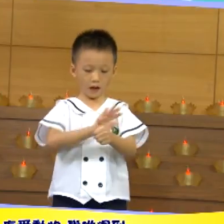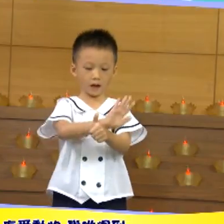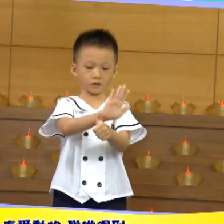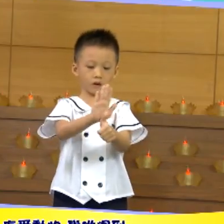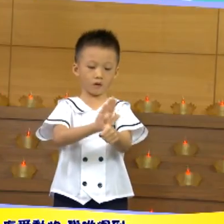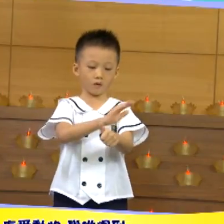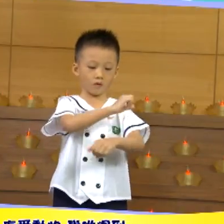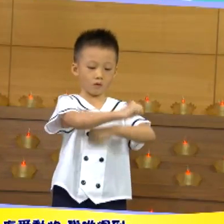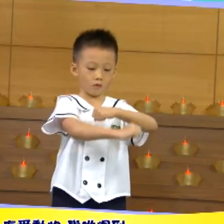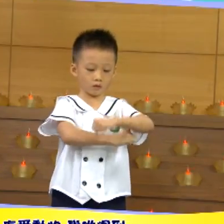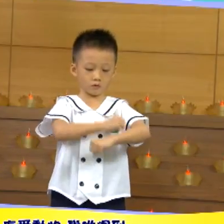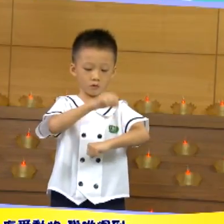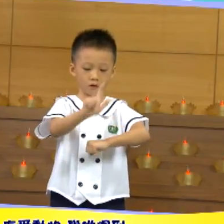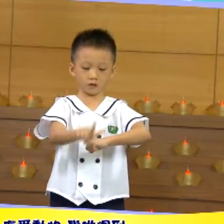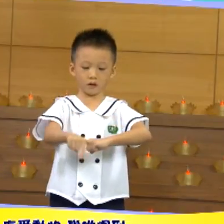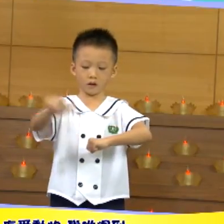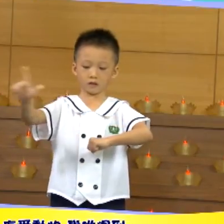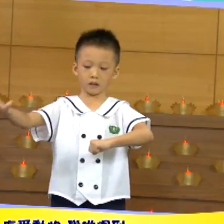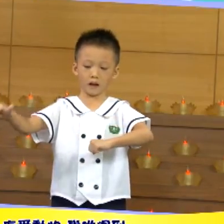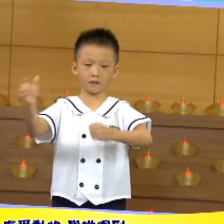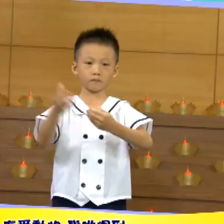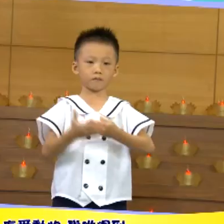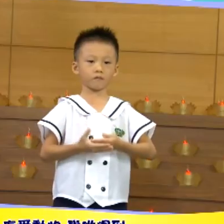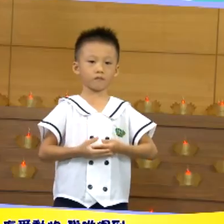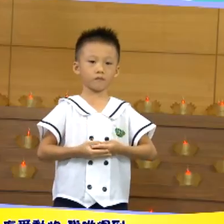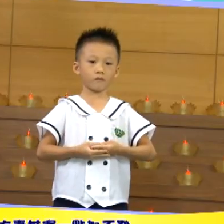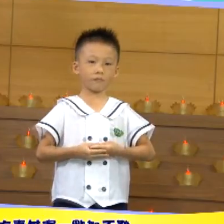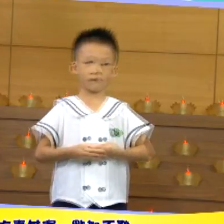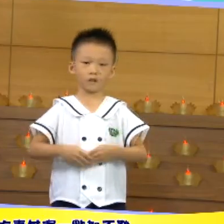疼爱动物我做得到。